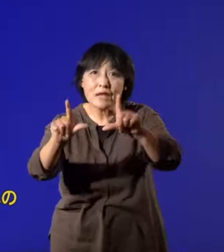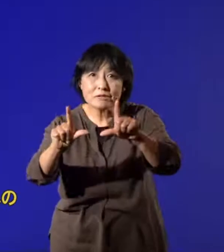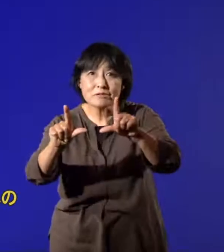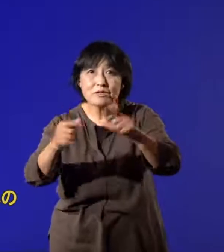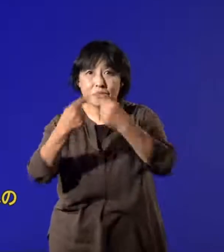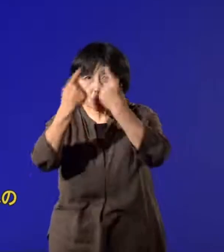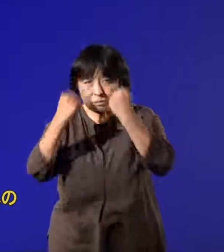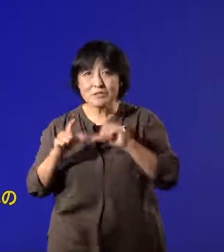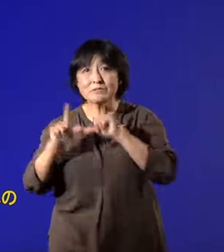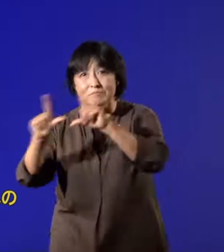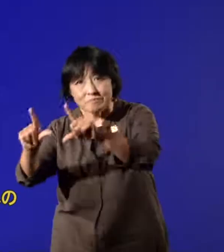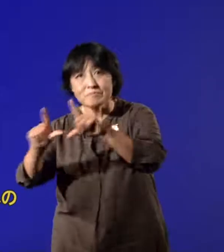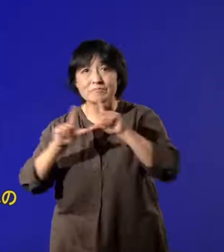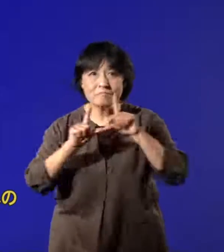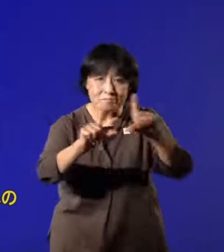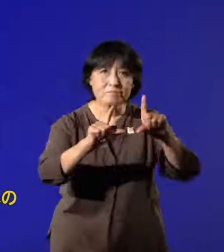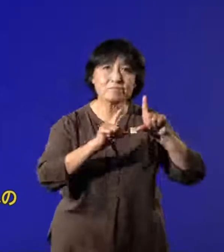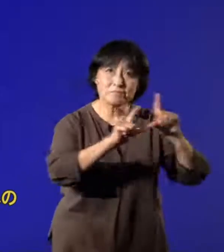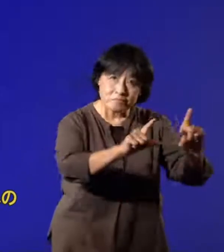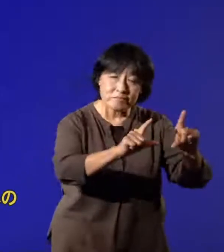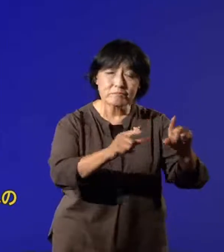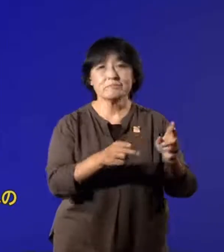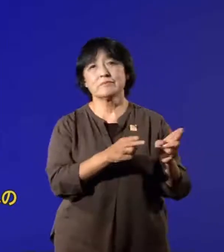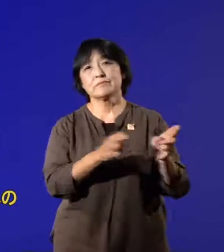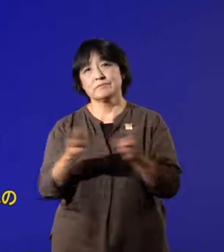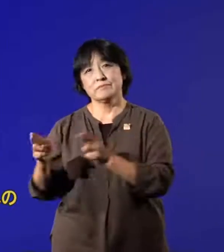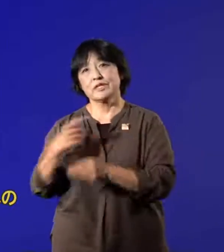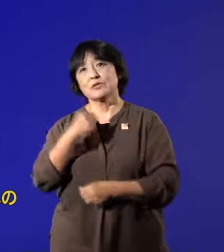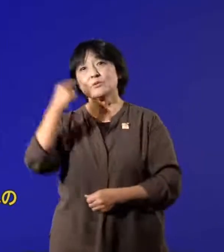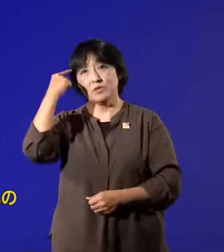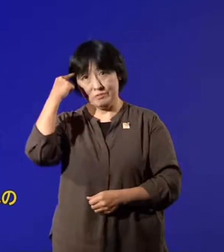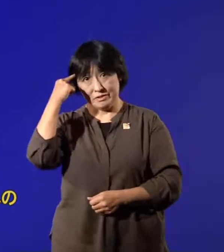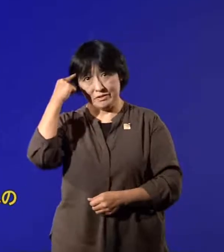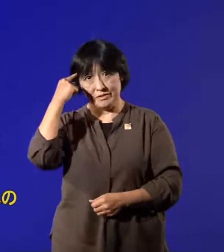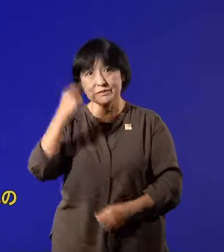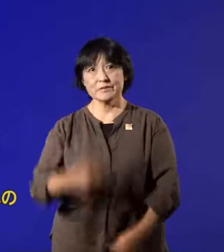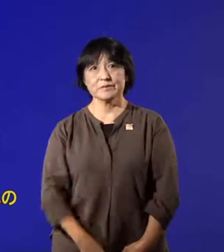対応を基本として整理をしていきたいというふうに思っています。